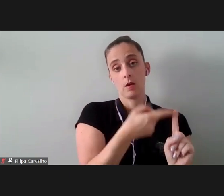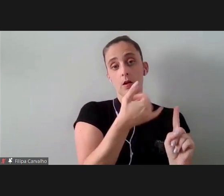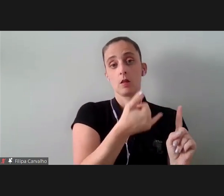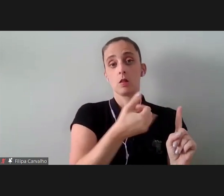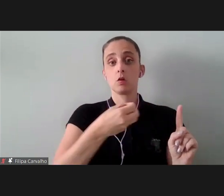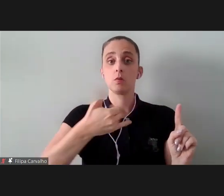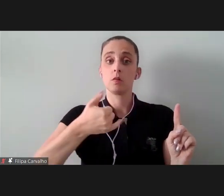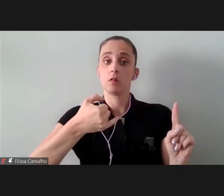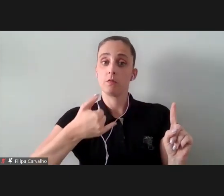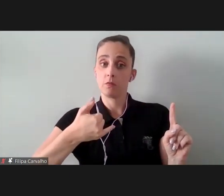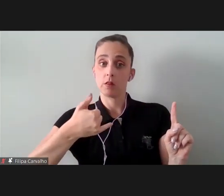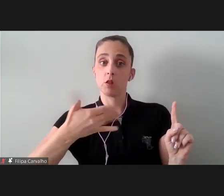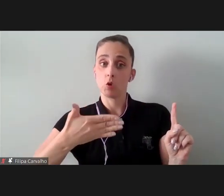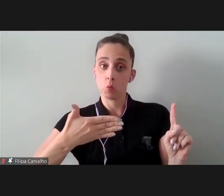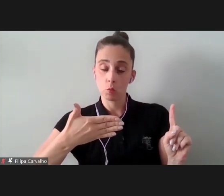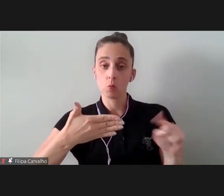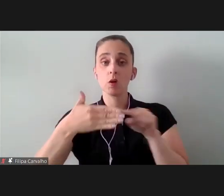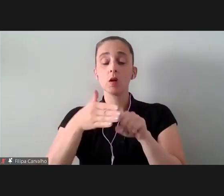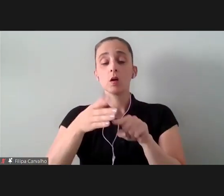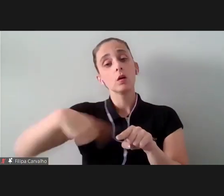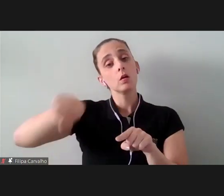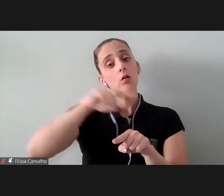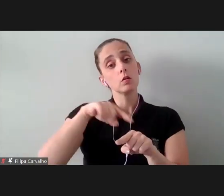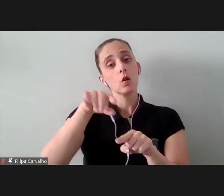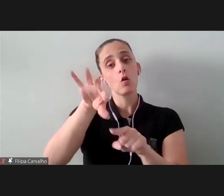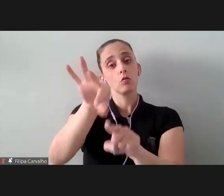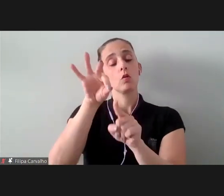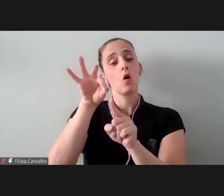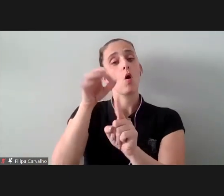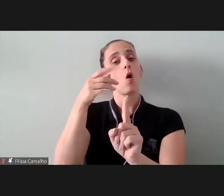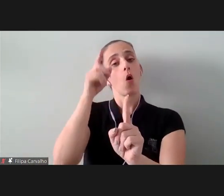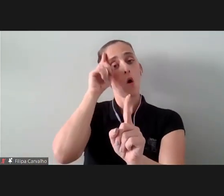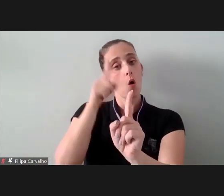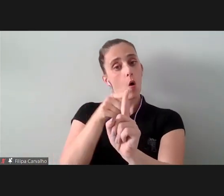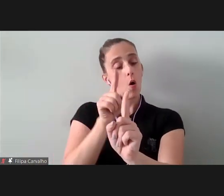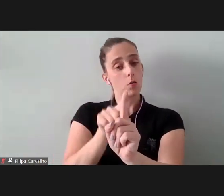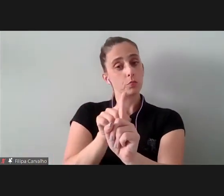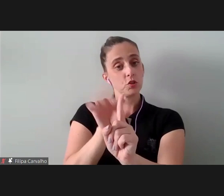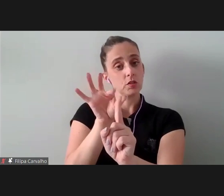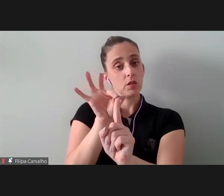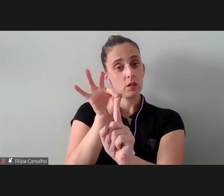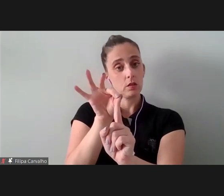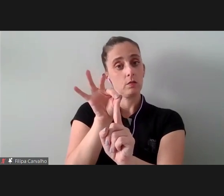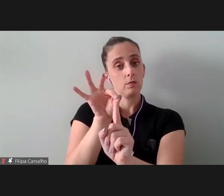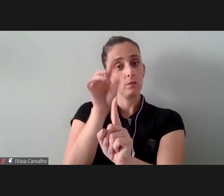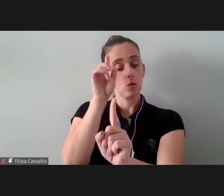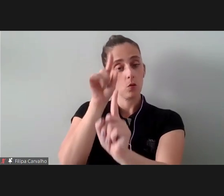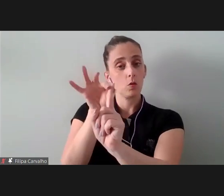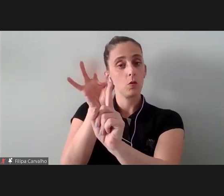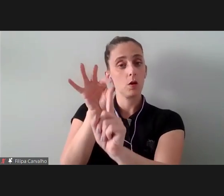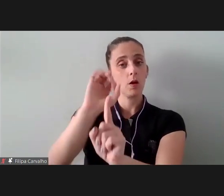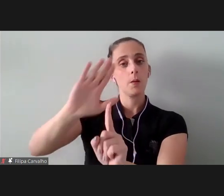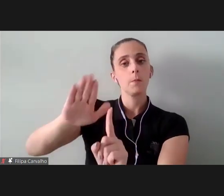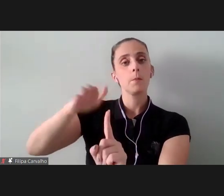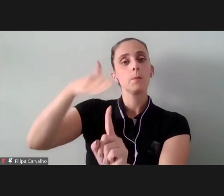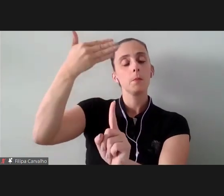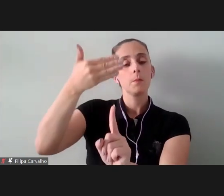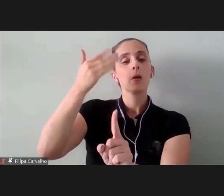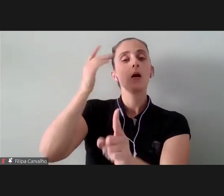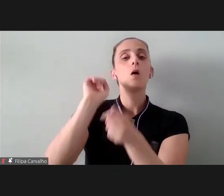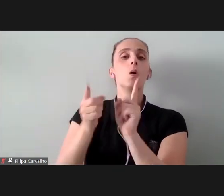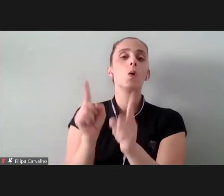2021, traçamos um dos objetivos que temos por um dos objetivos principais, que é a